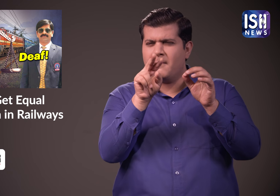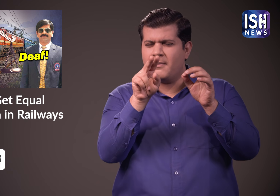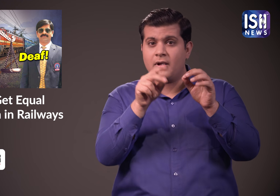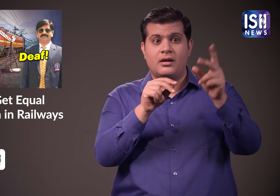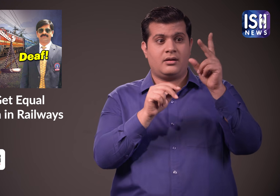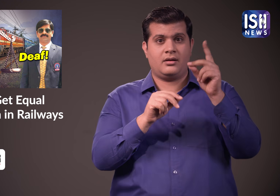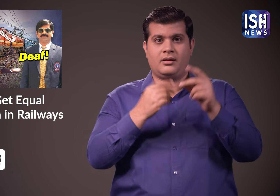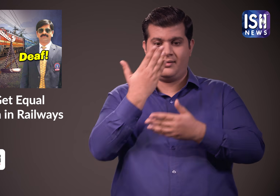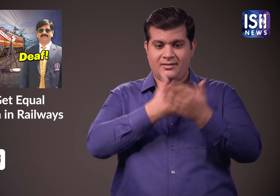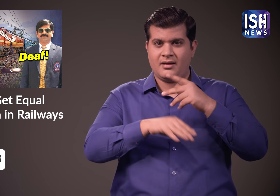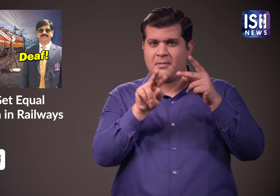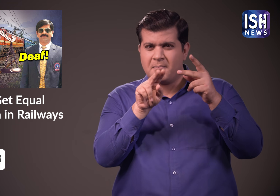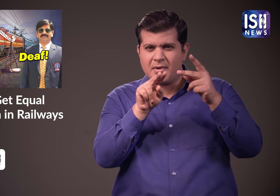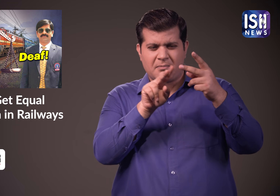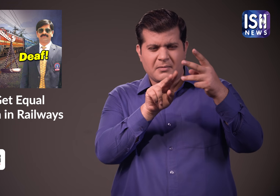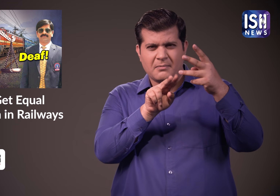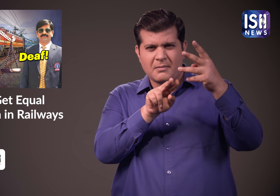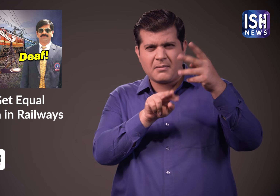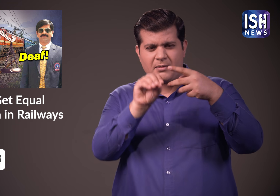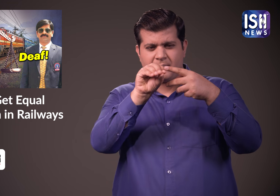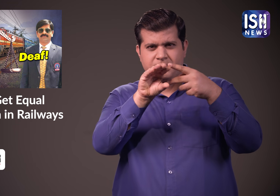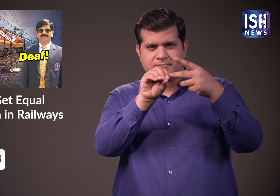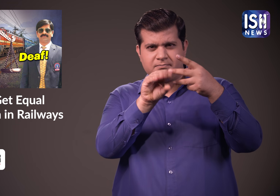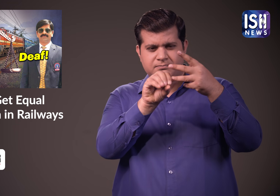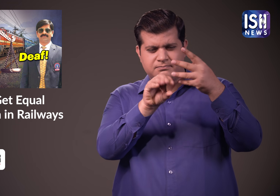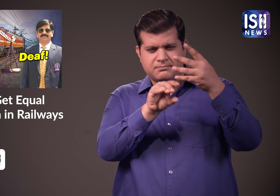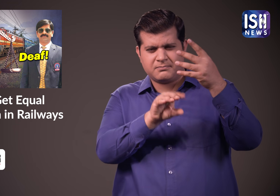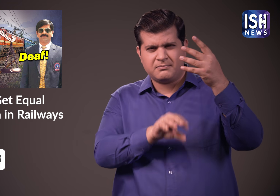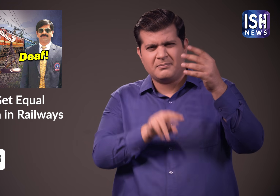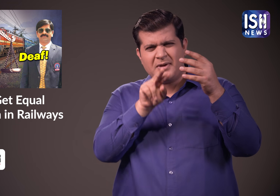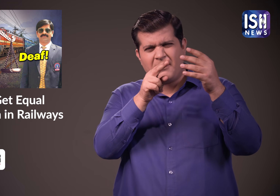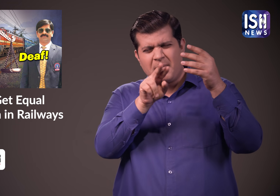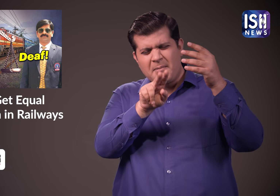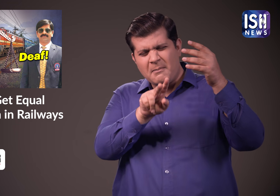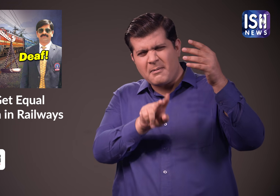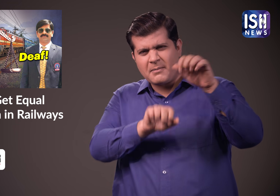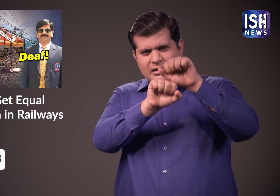बहुत पर्ष्ट रूप से वर्णन करता है।